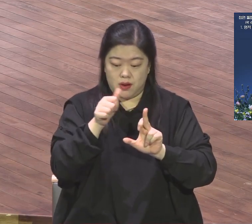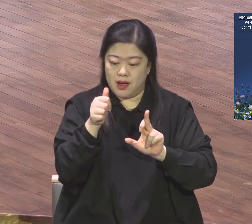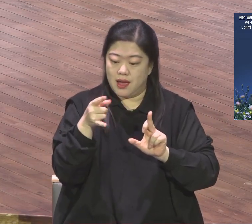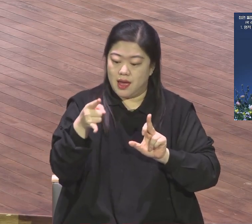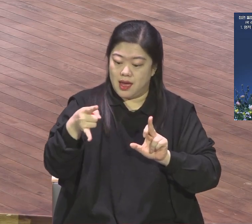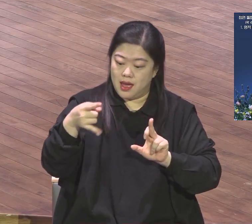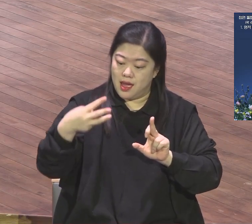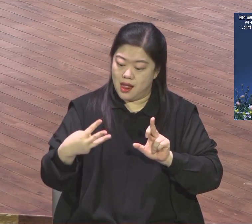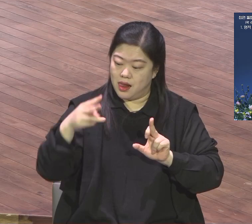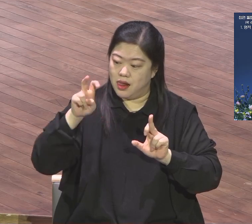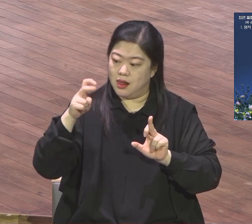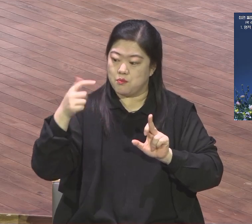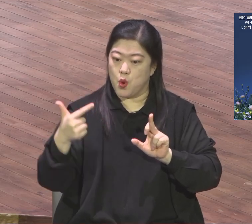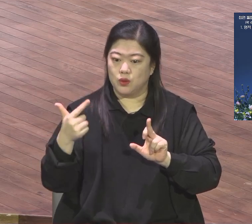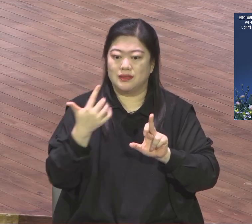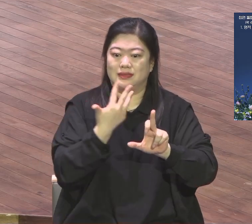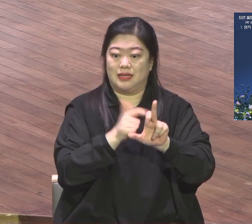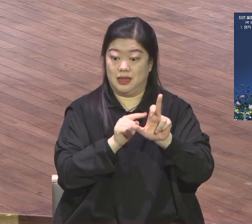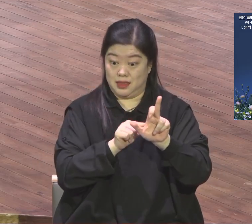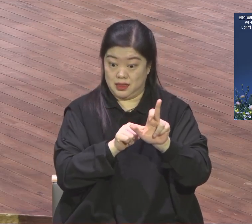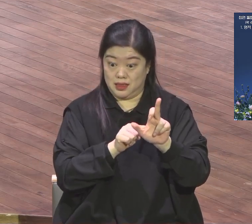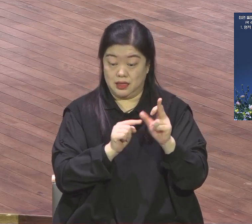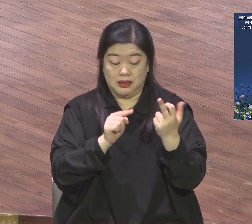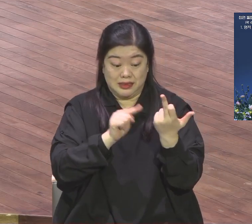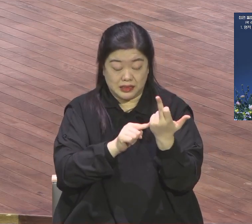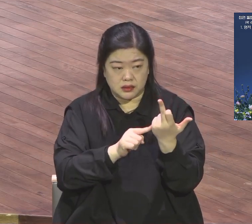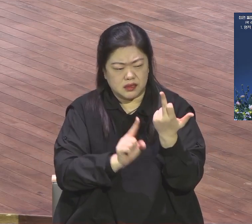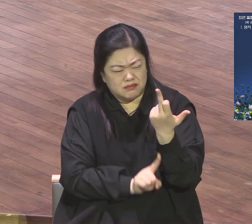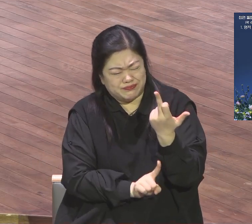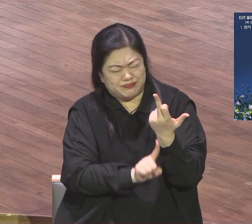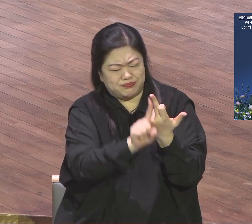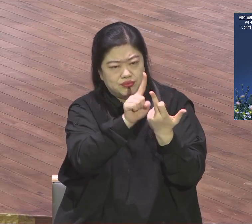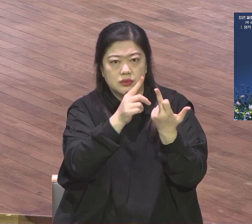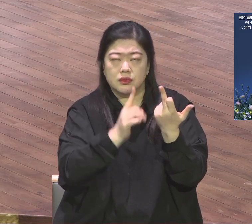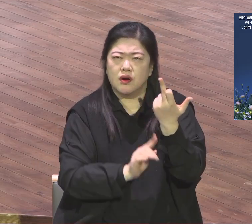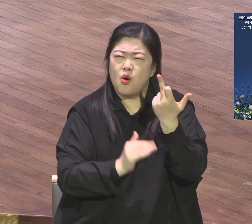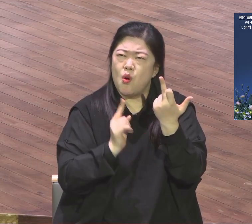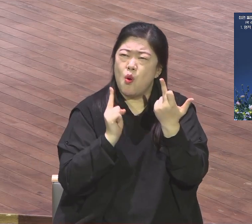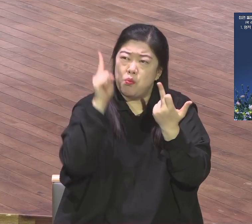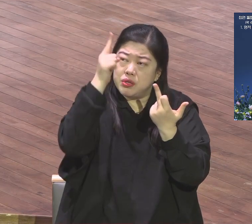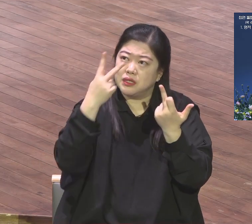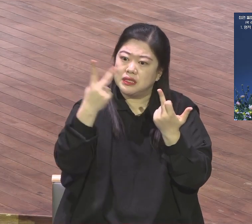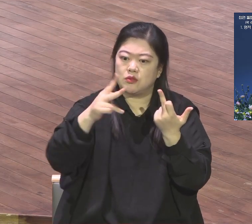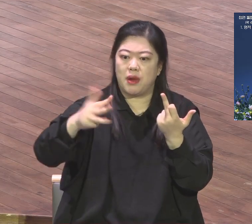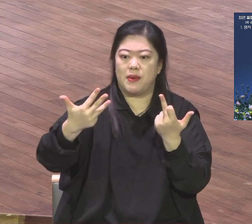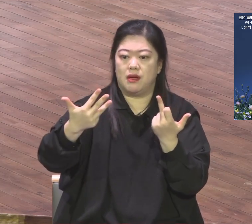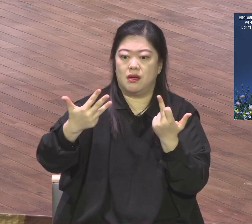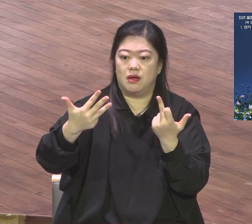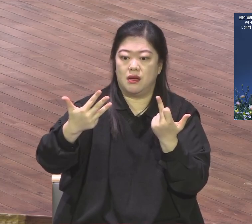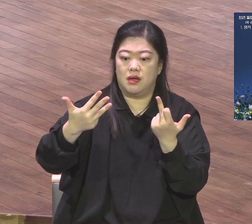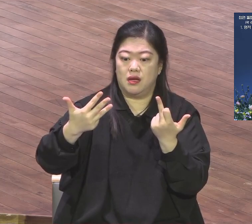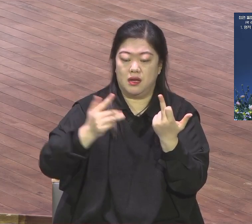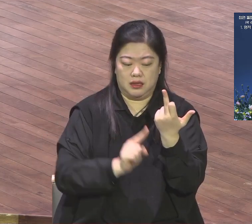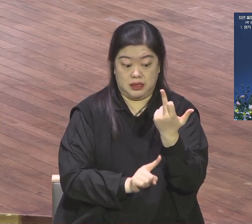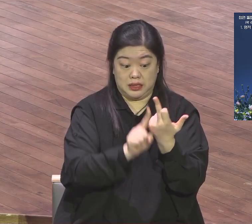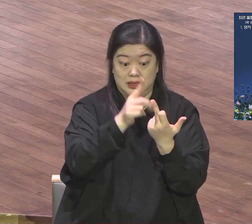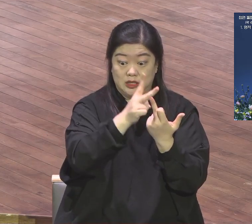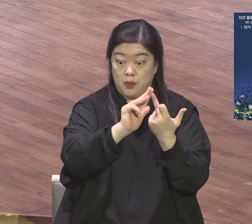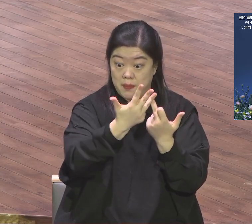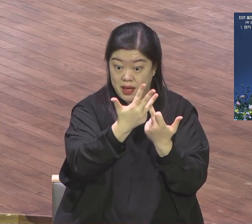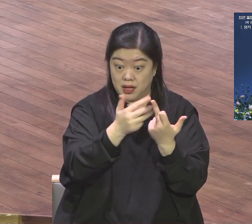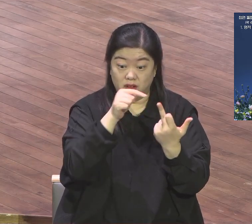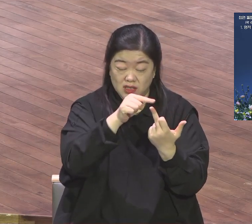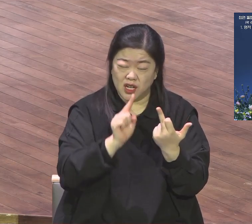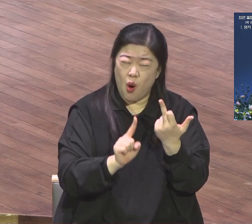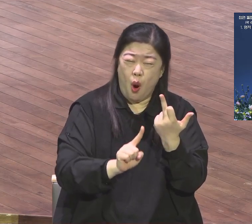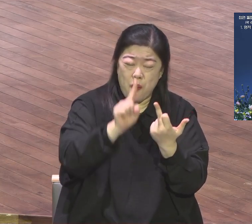헤르몬산 높이가 2,800m예요. 2,800m이기 때문에 엄청 높은 산입니다. 그래서 1년 내내